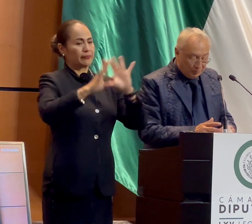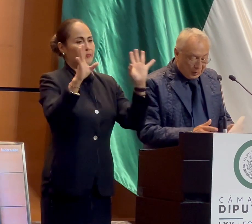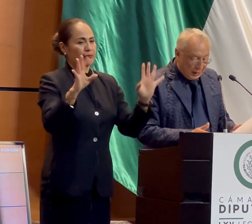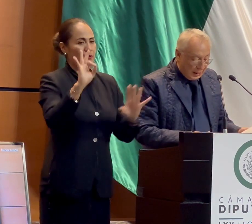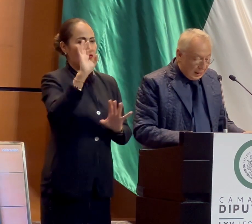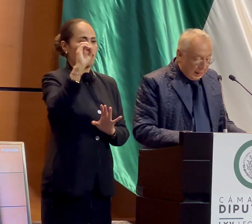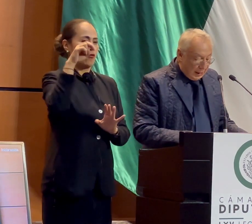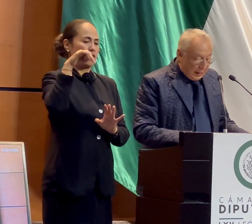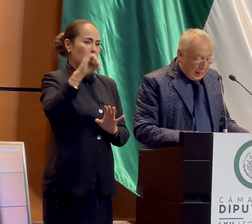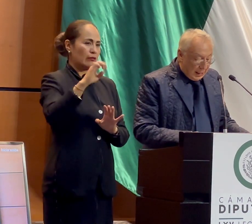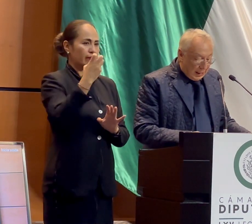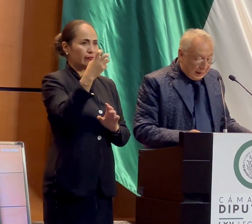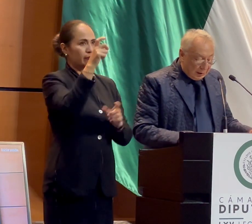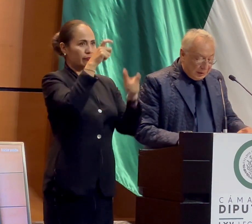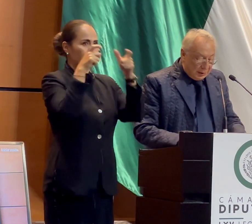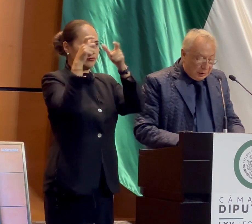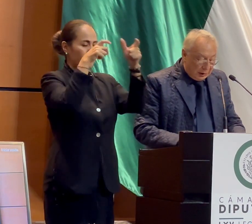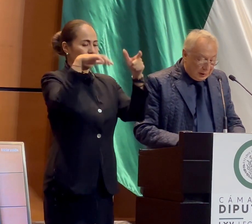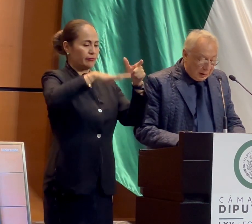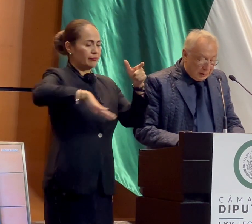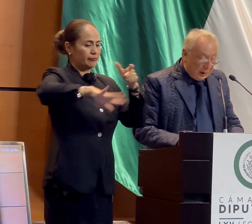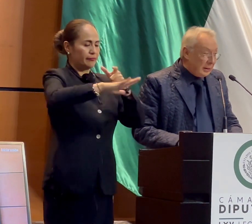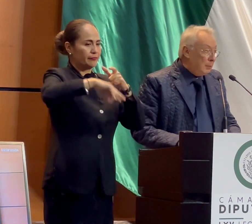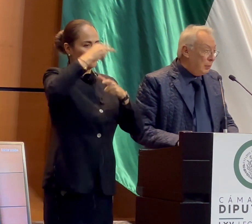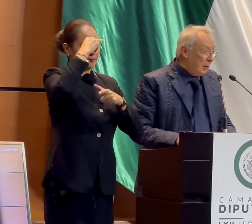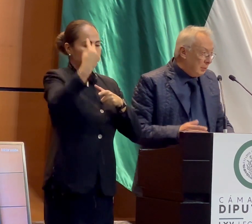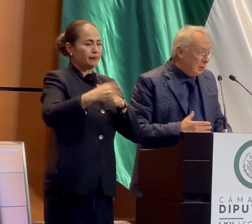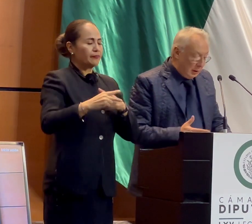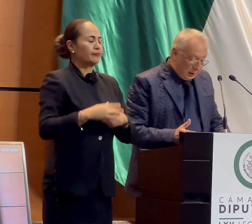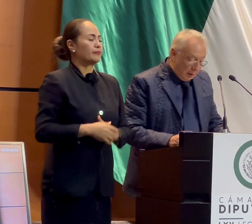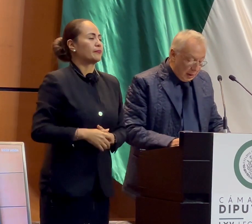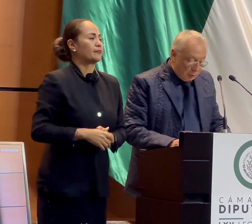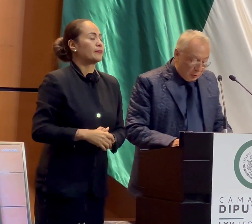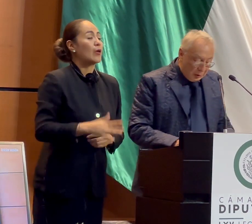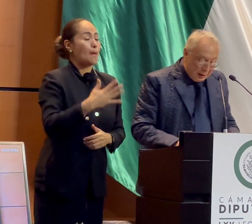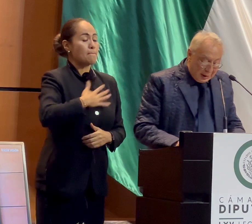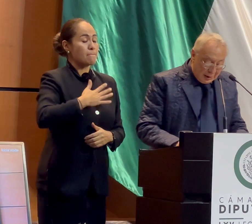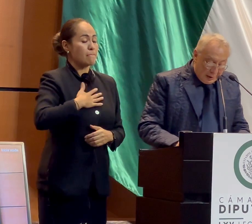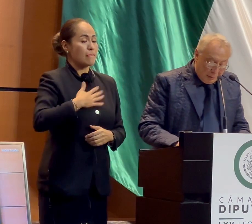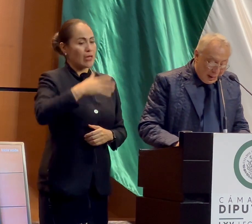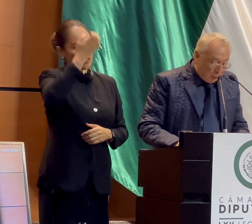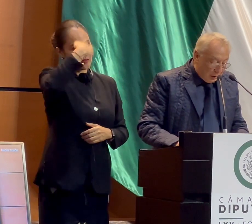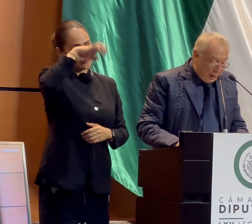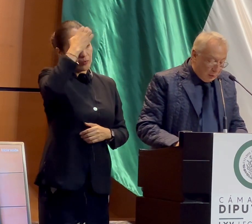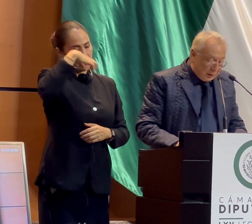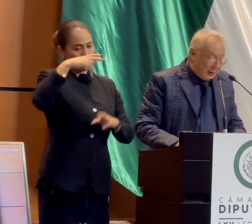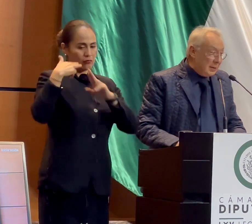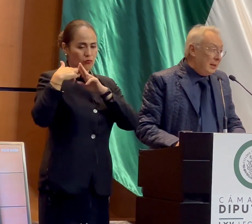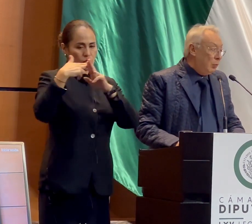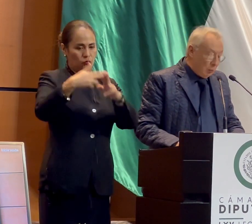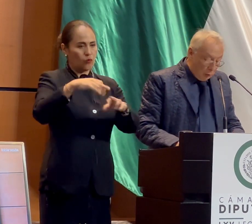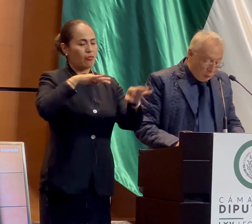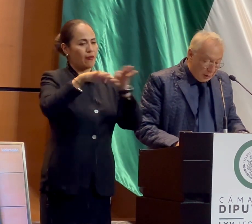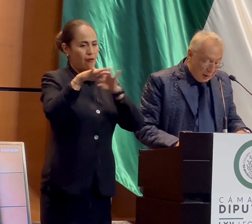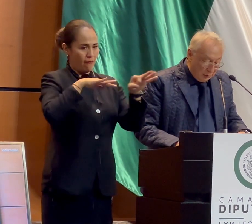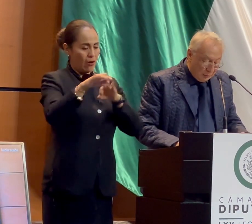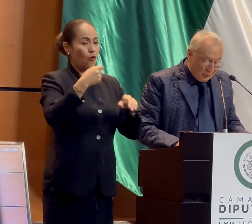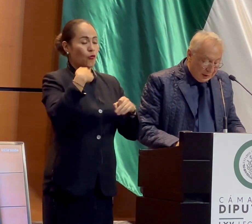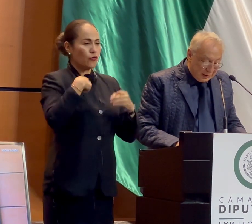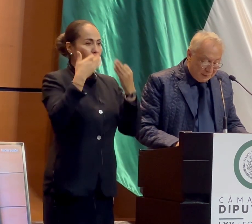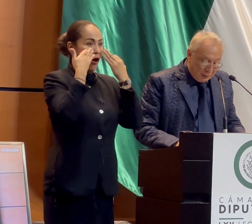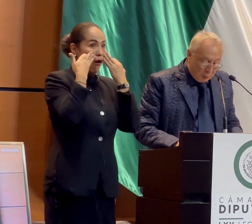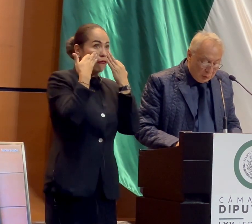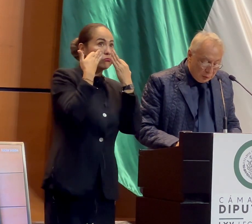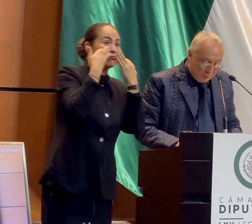aéreo. A través del tiempo de trabajo, me ha tocado ser testigo involuntario